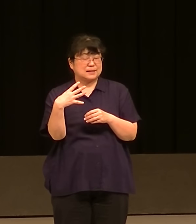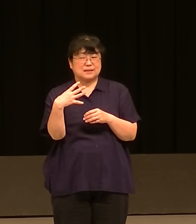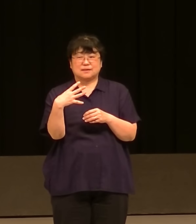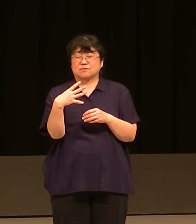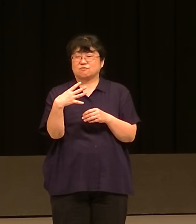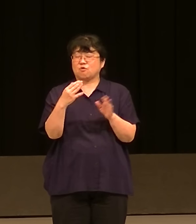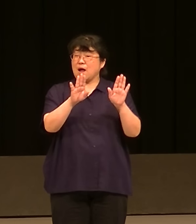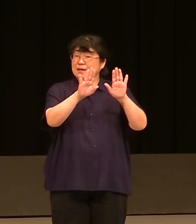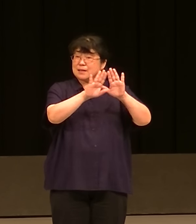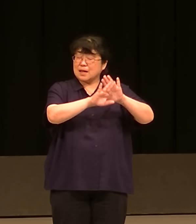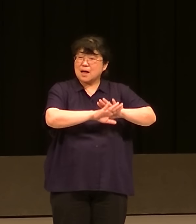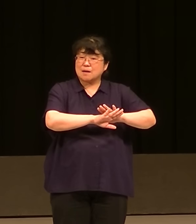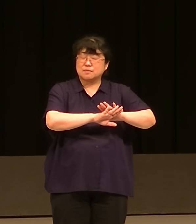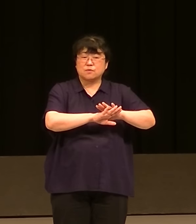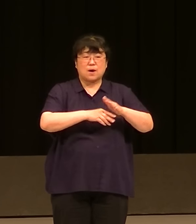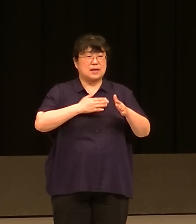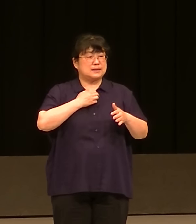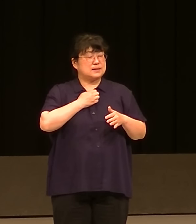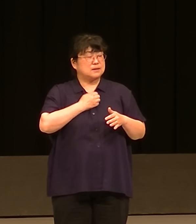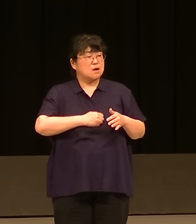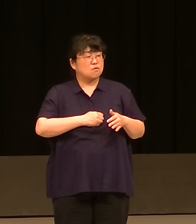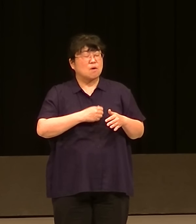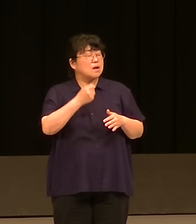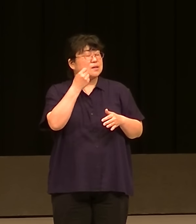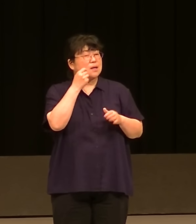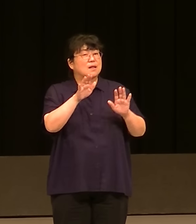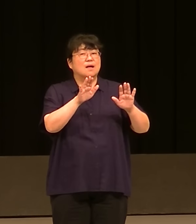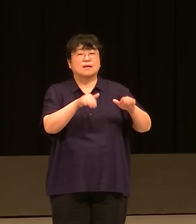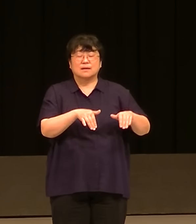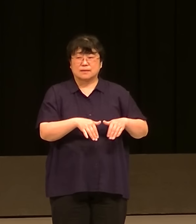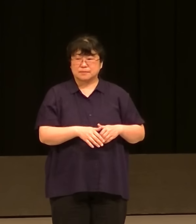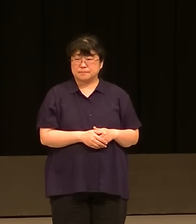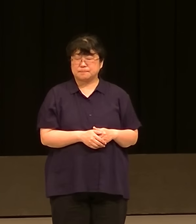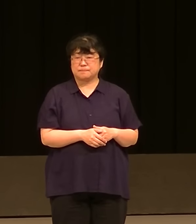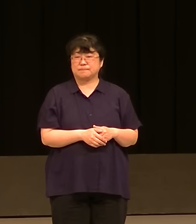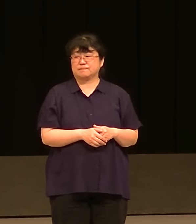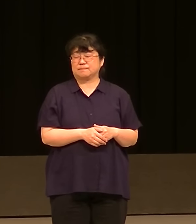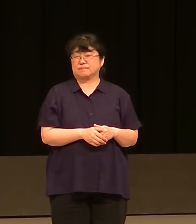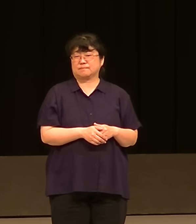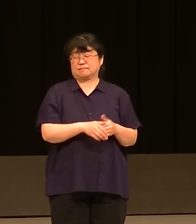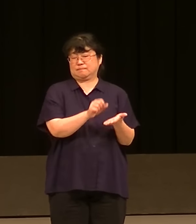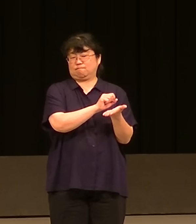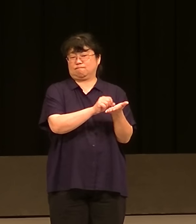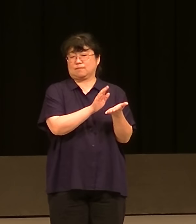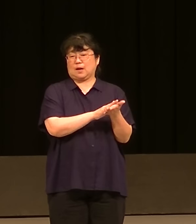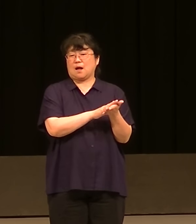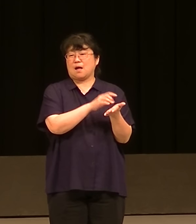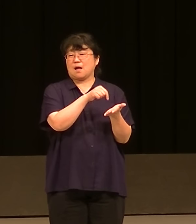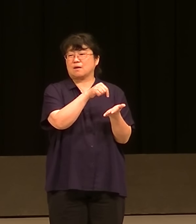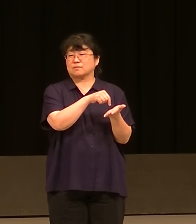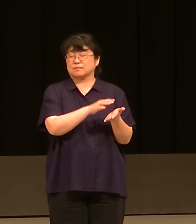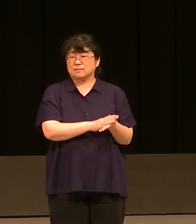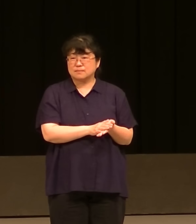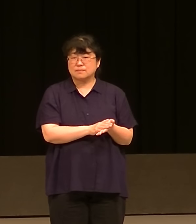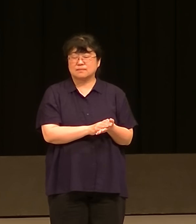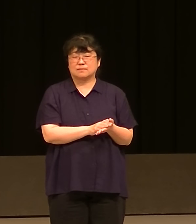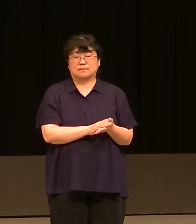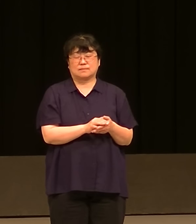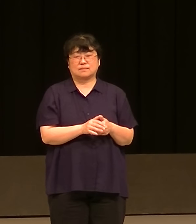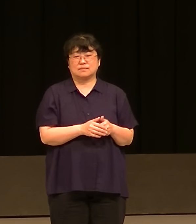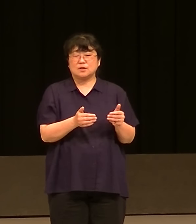光を闇は認知することができなかったのであるというふうに今、この話は